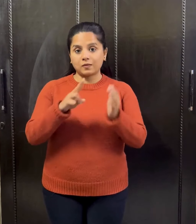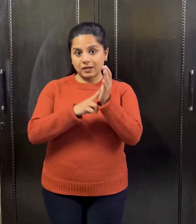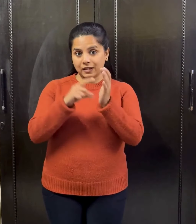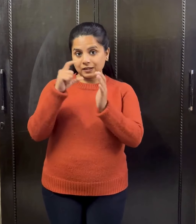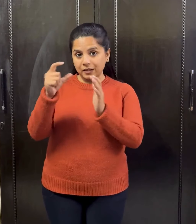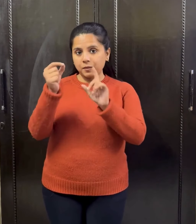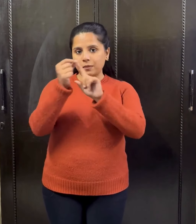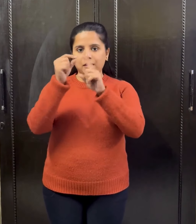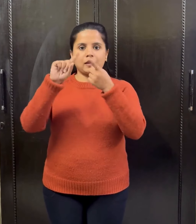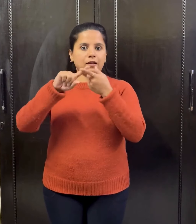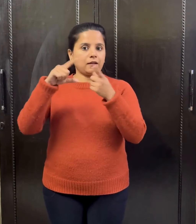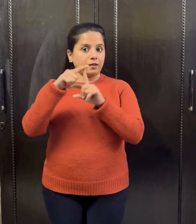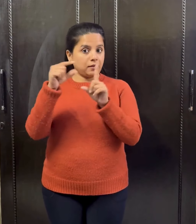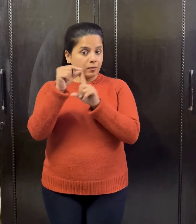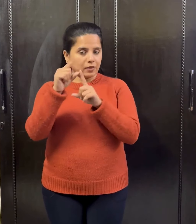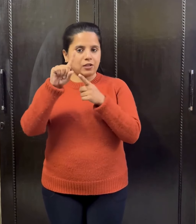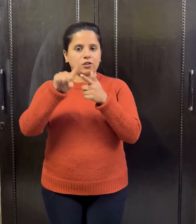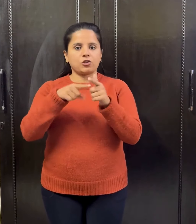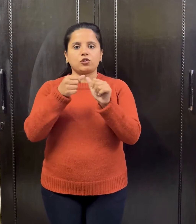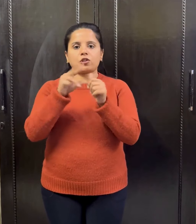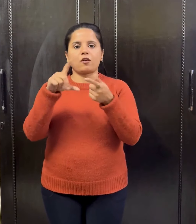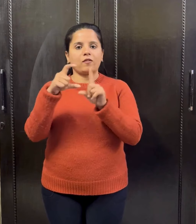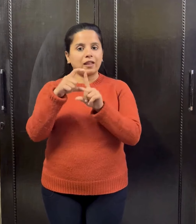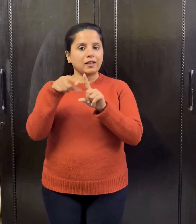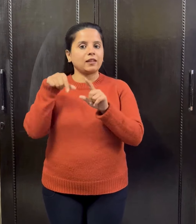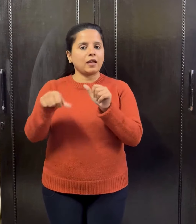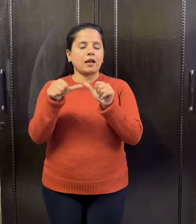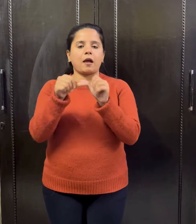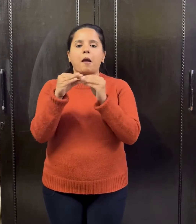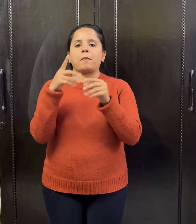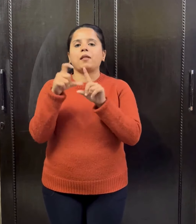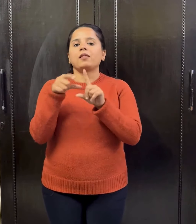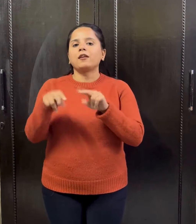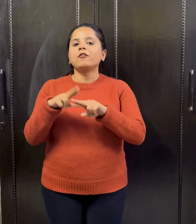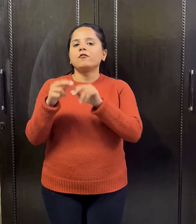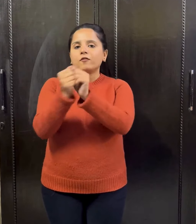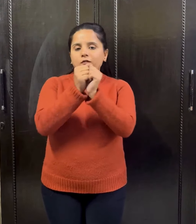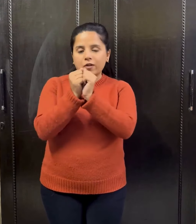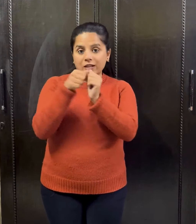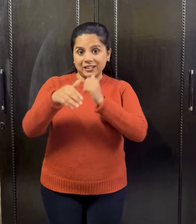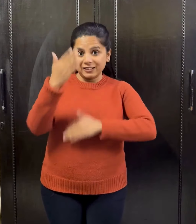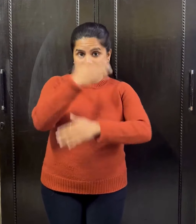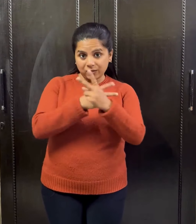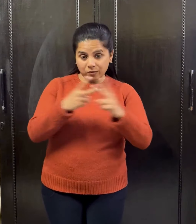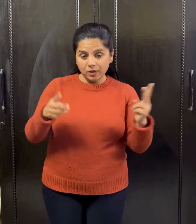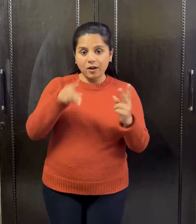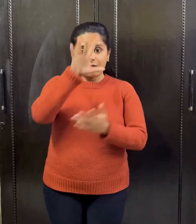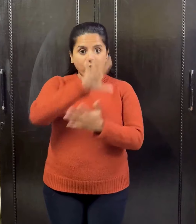एनसीपीईडीपी जावेद अबीदी फेलोशिप ऑन डिसेबिलिटी के लिए एप्लीकेशन फॉर्म भरने का गाइड।